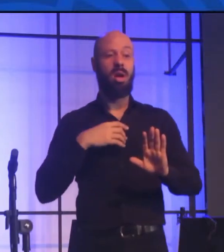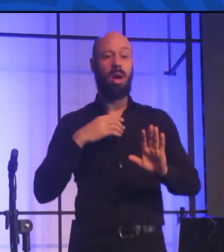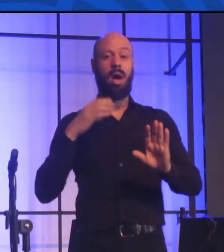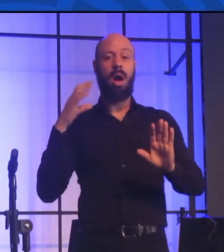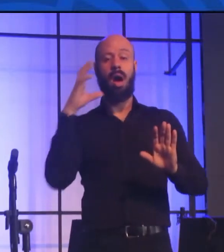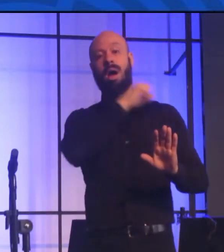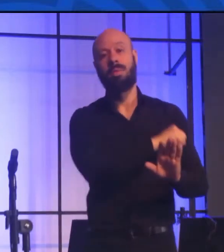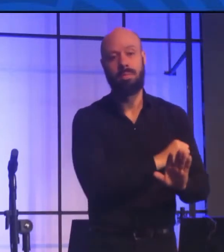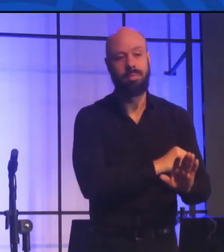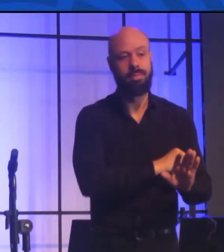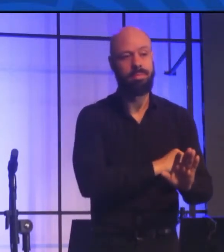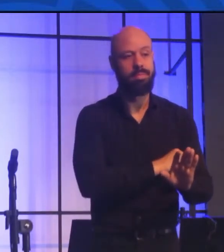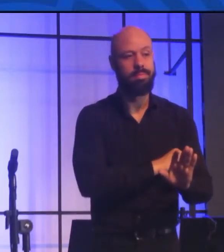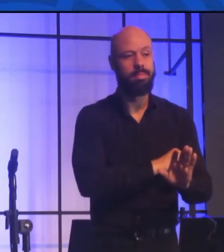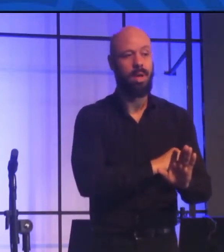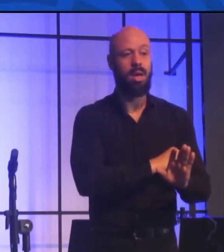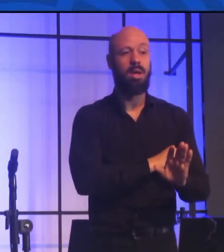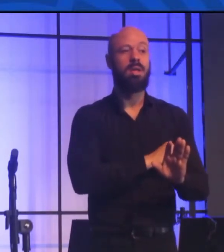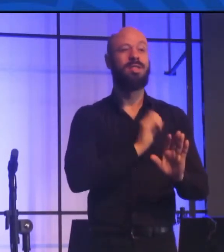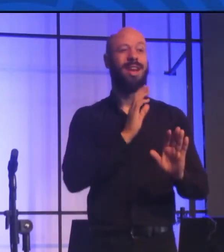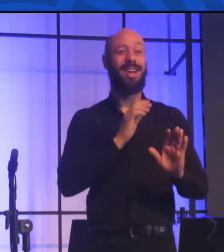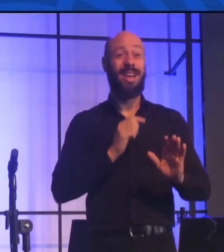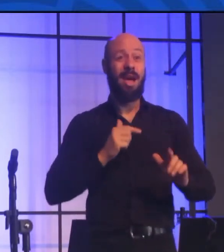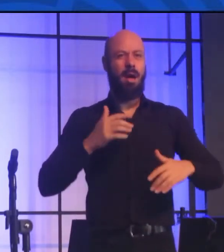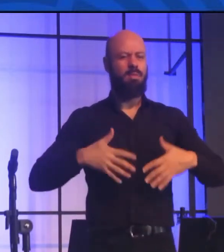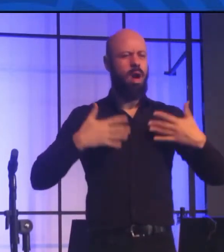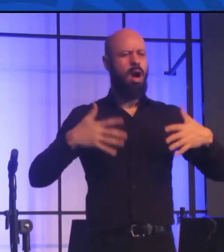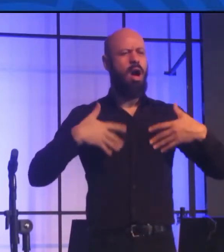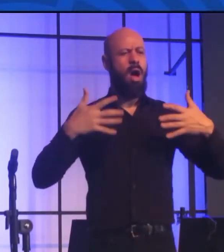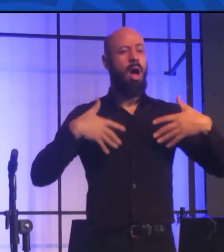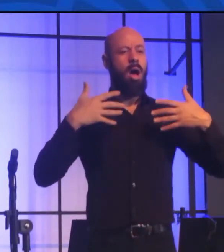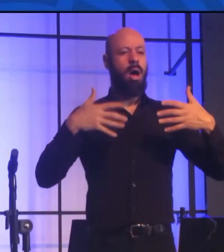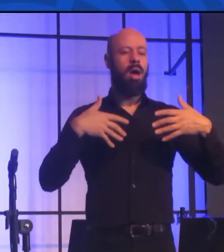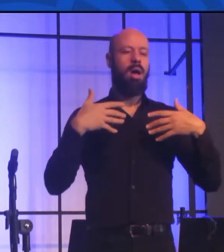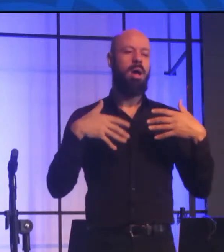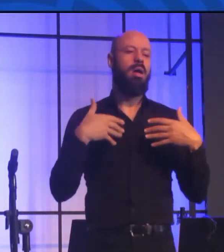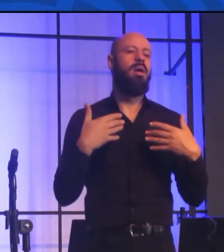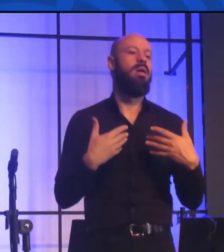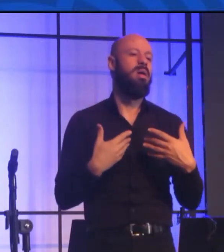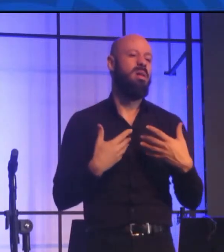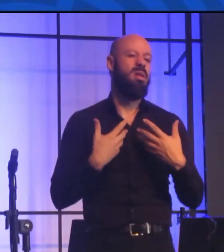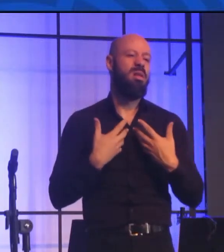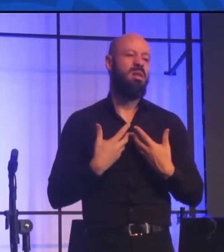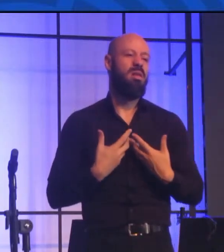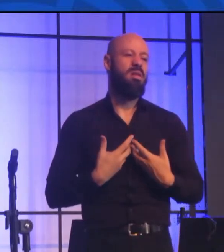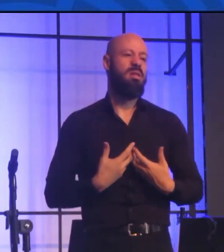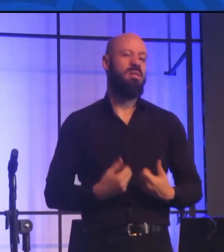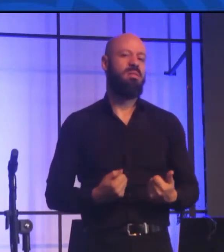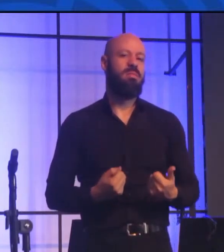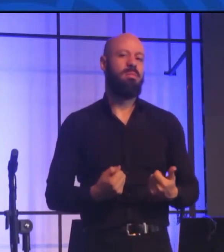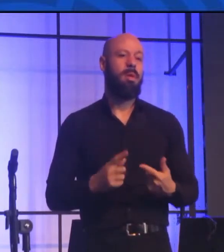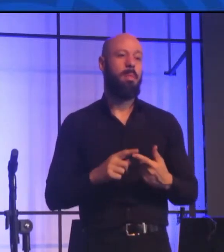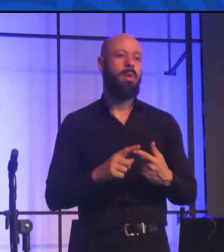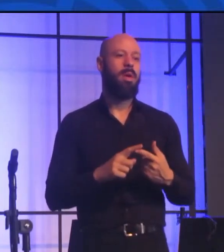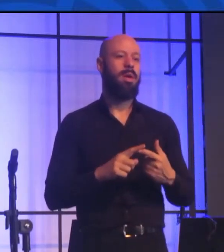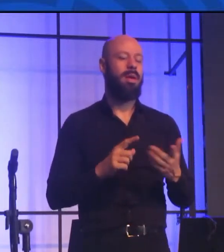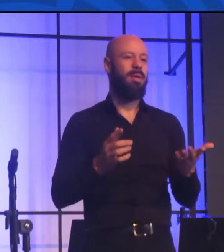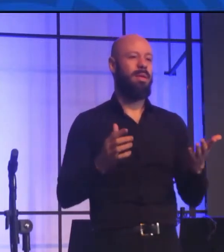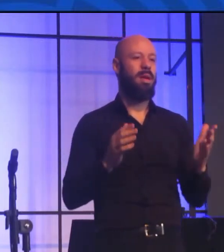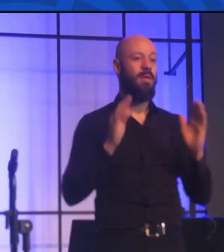apenas esse pouco, é porque você apenas obtém a permissão e você tem o seu